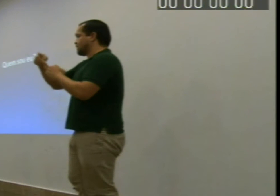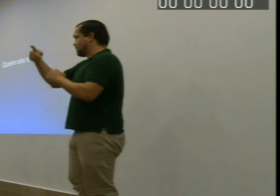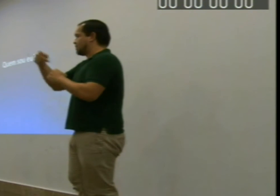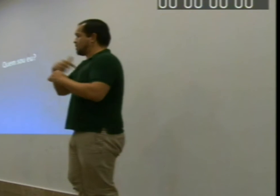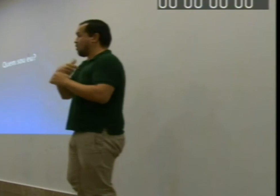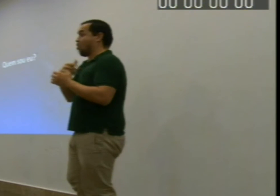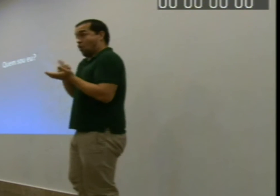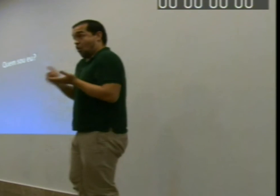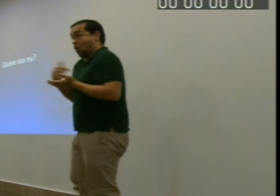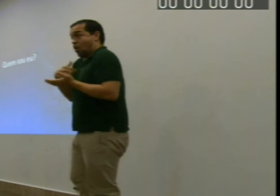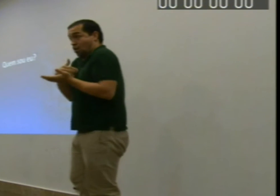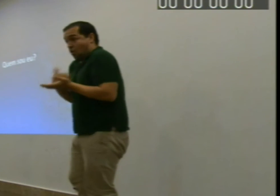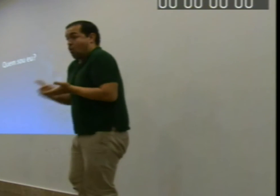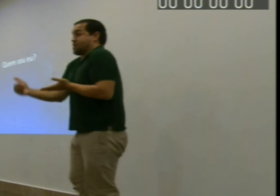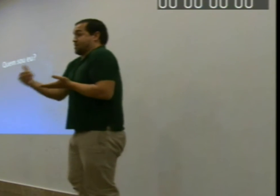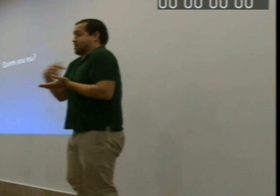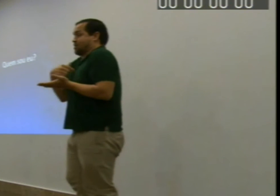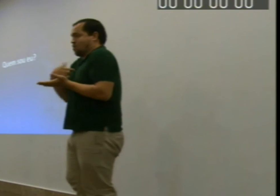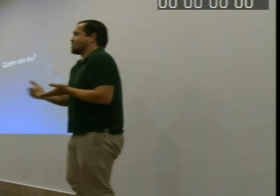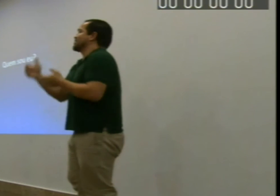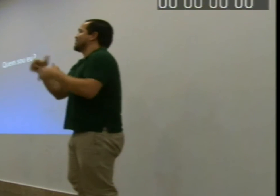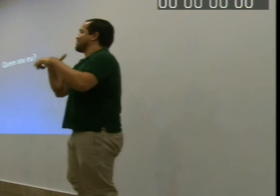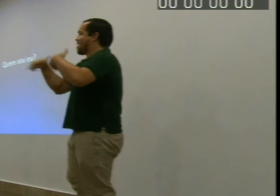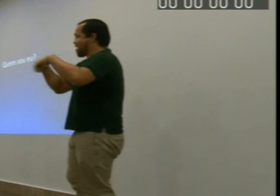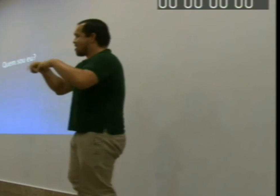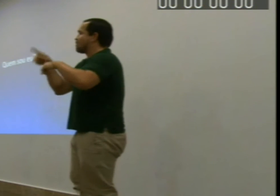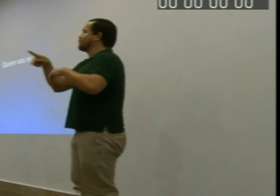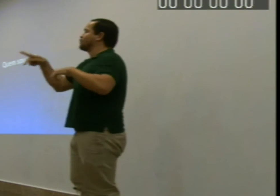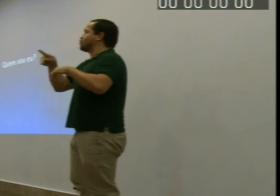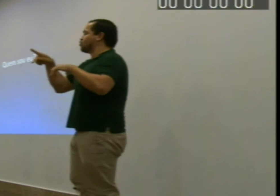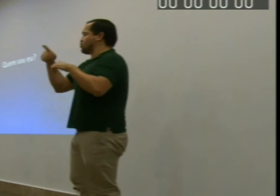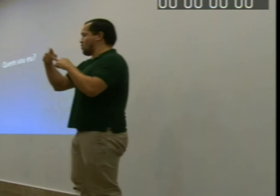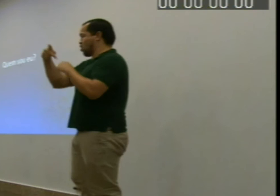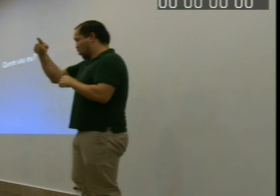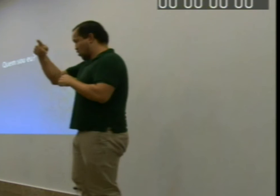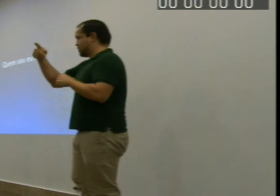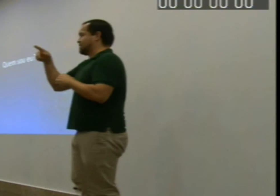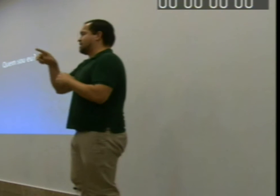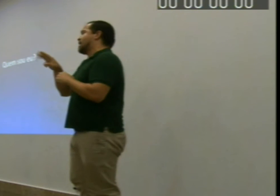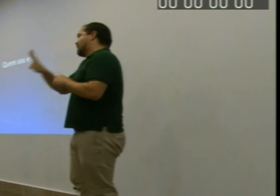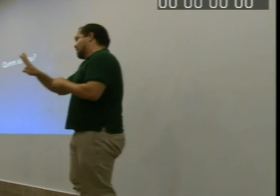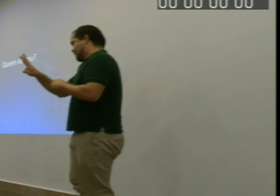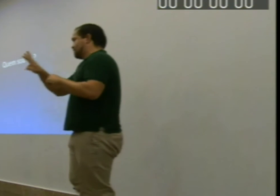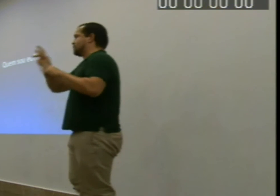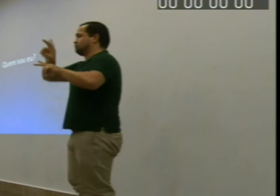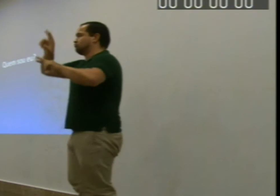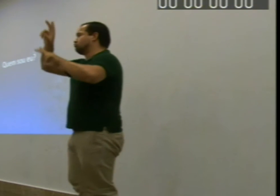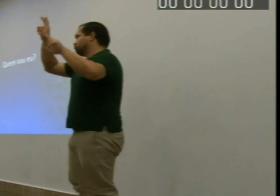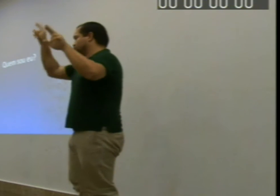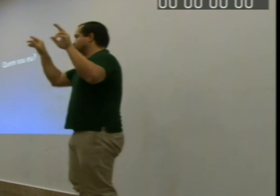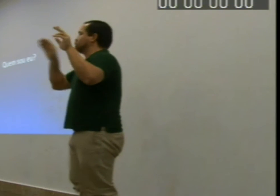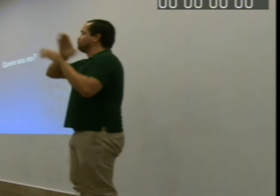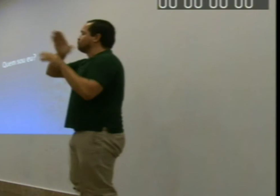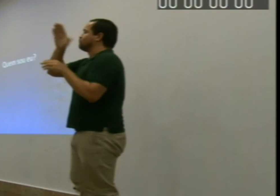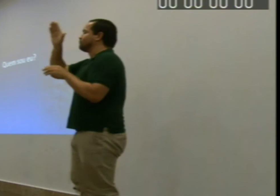professores na pós-graduação eu comecei comecei a trabalhar com professores da pós--graduação